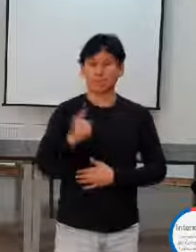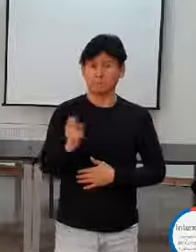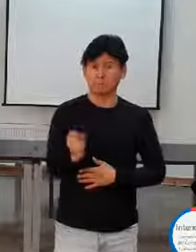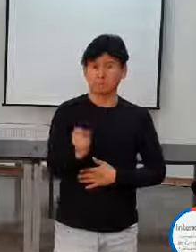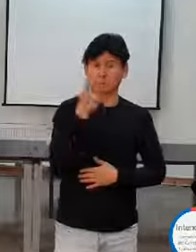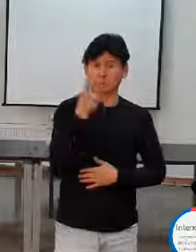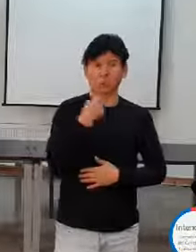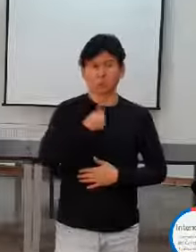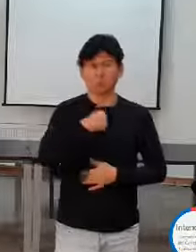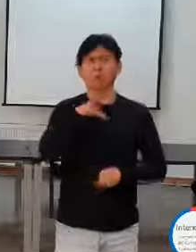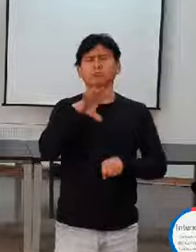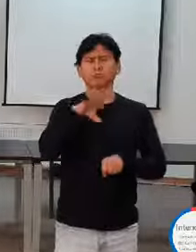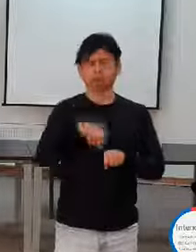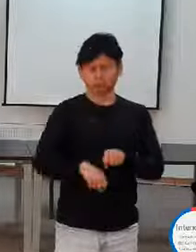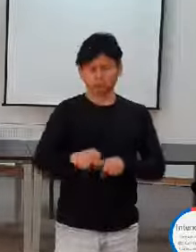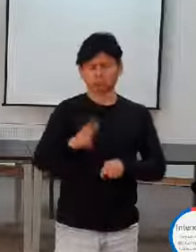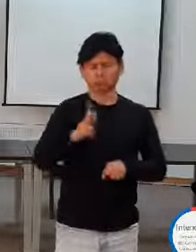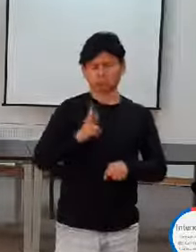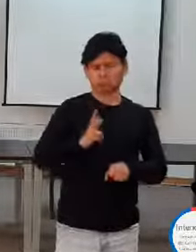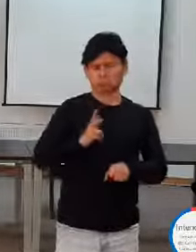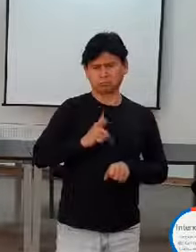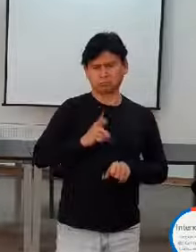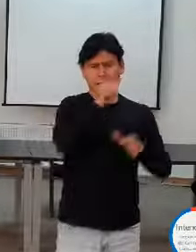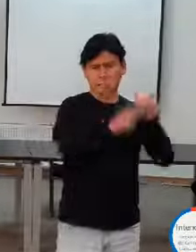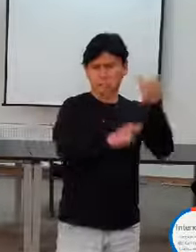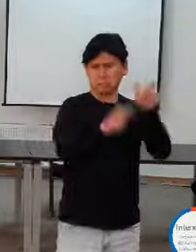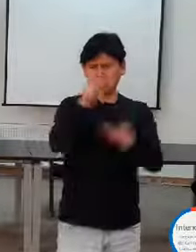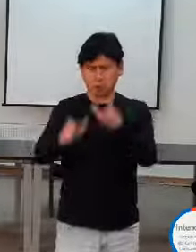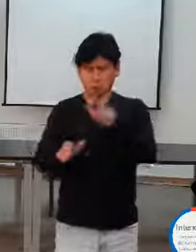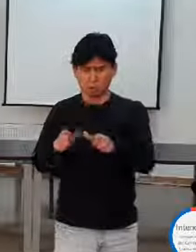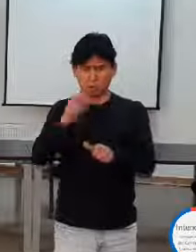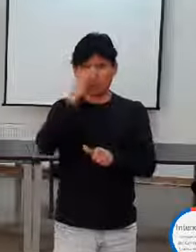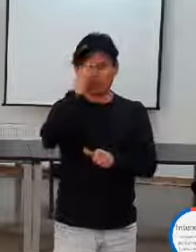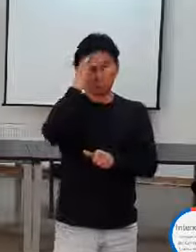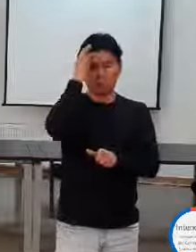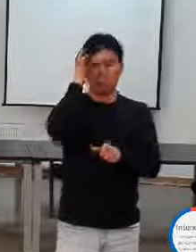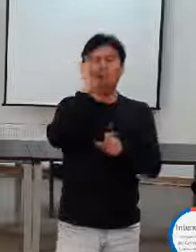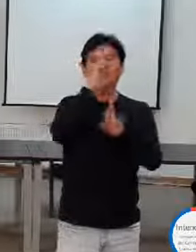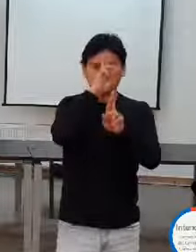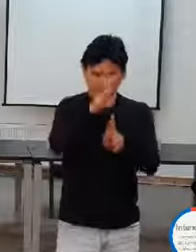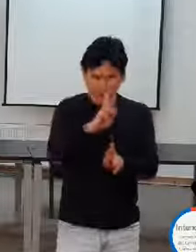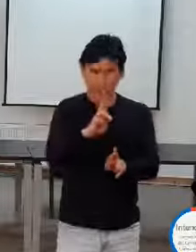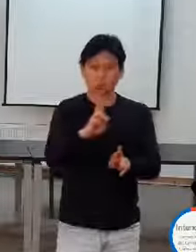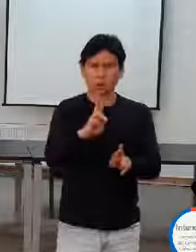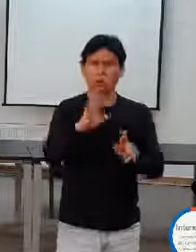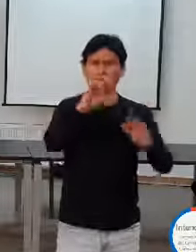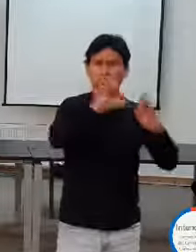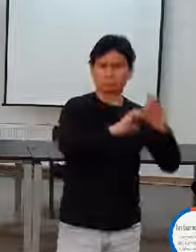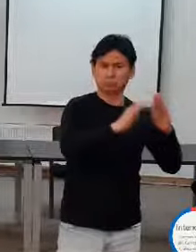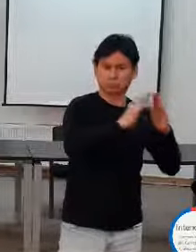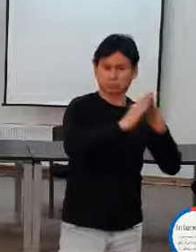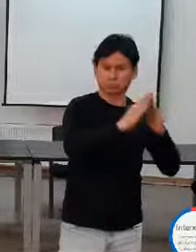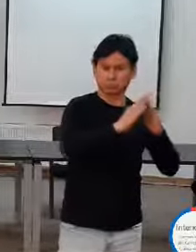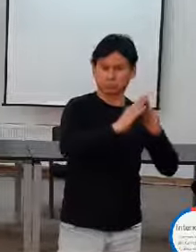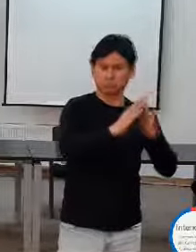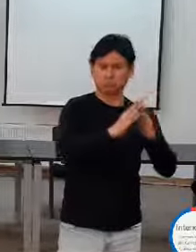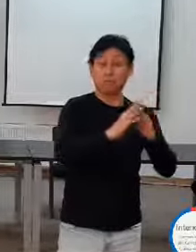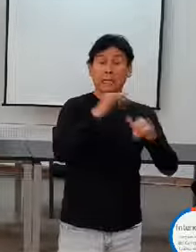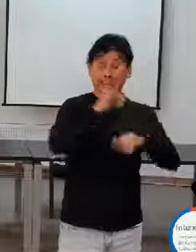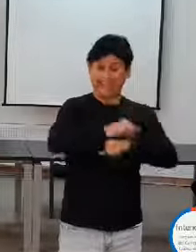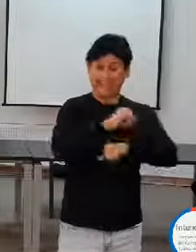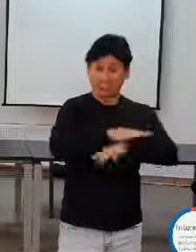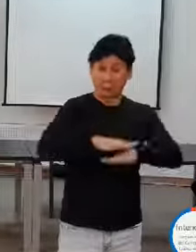nosotros reconocemos el comportamiento ejemplar de la comunidad respecto a respetar el toqueque a que en la región de una